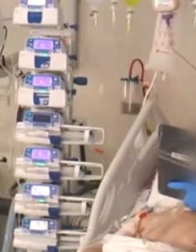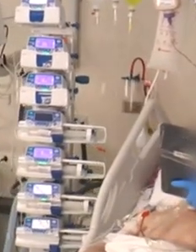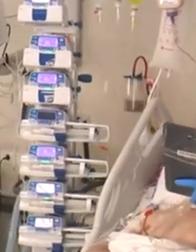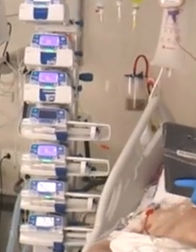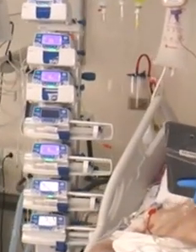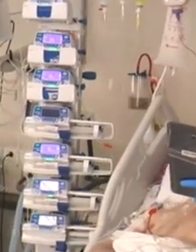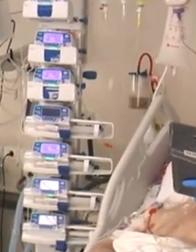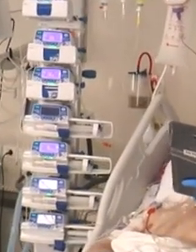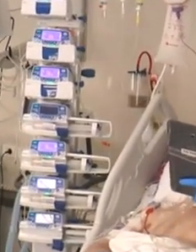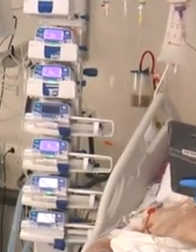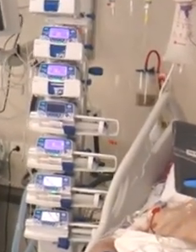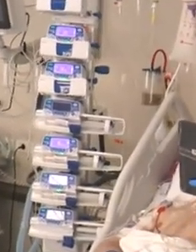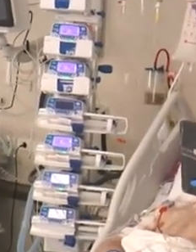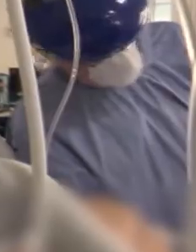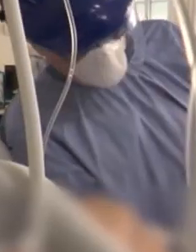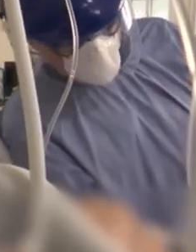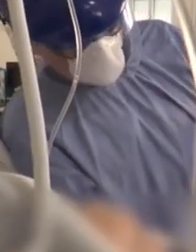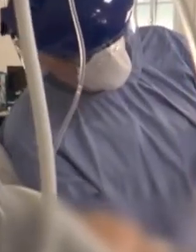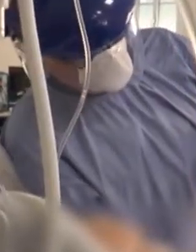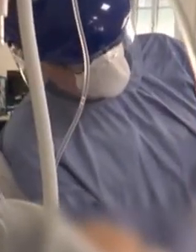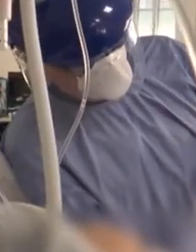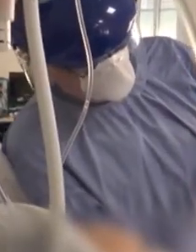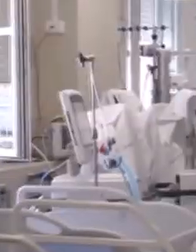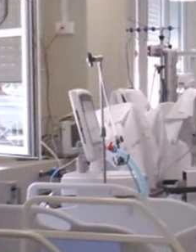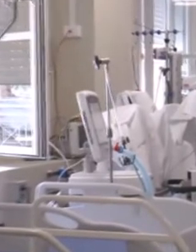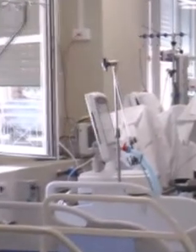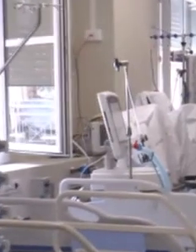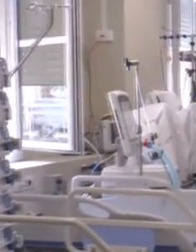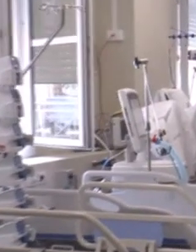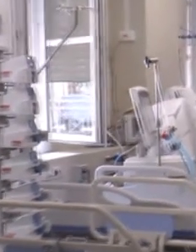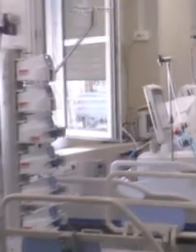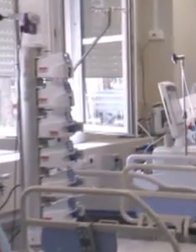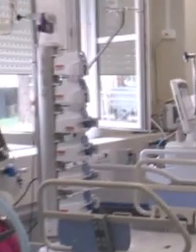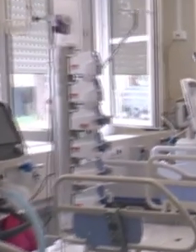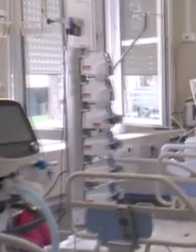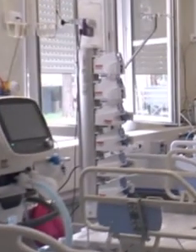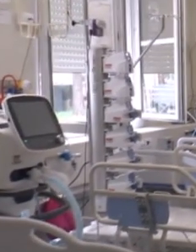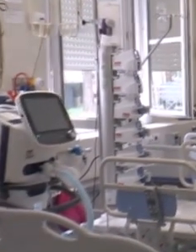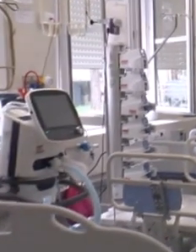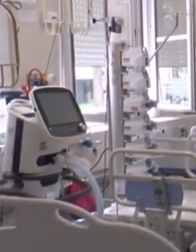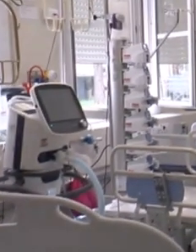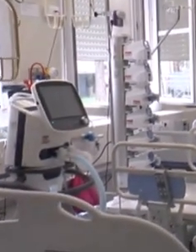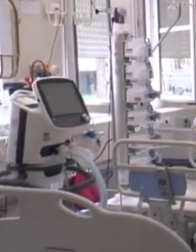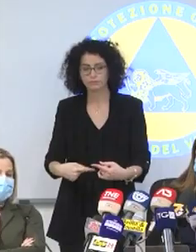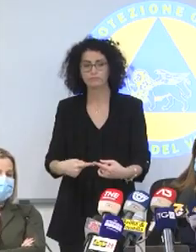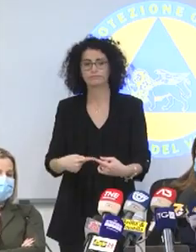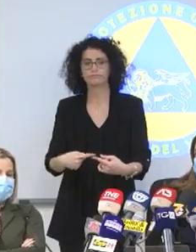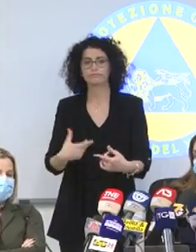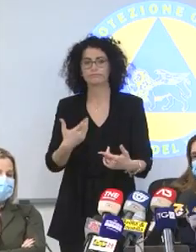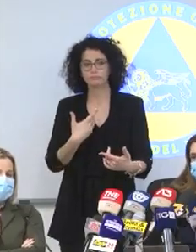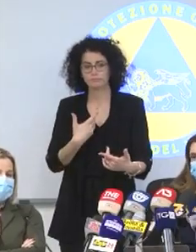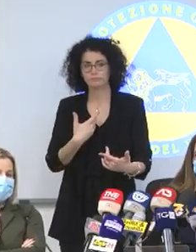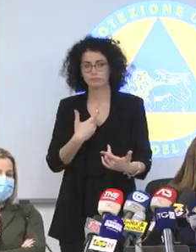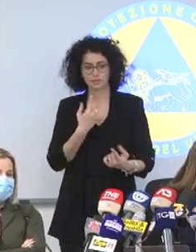pazienti non vaccinati che acquisiscono la variante delta e vedo lo stesso identico quadro